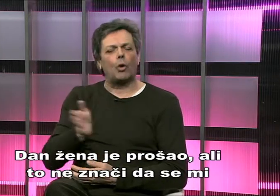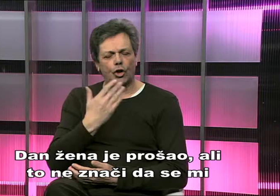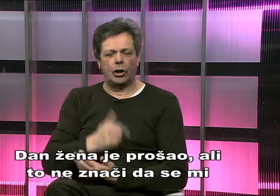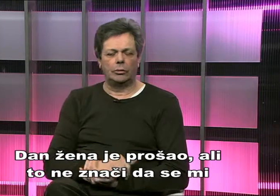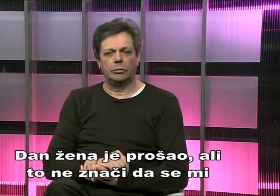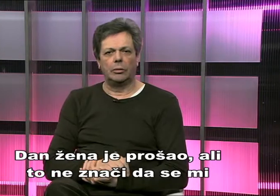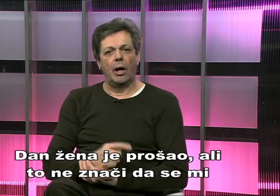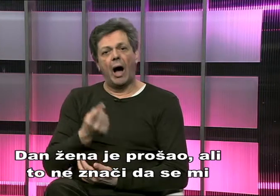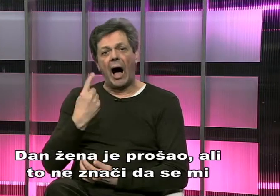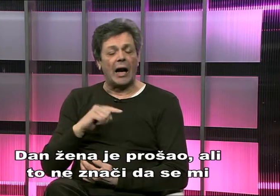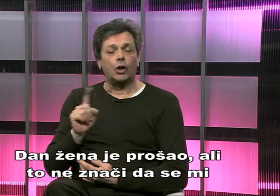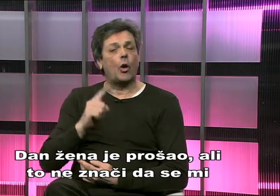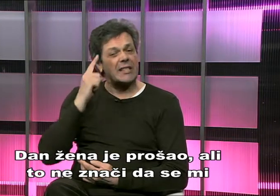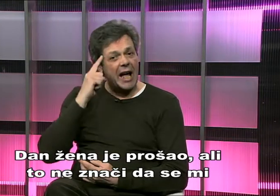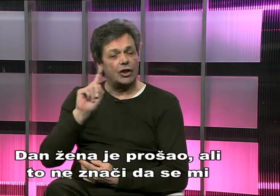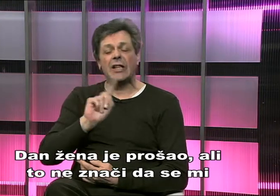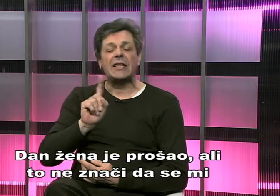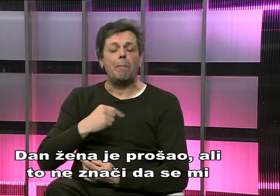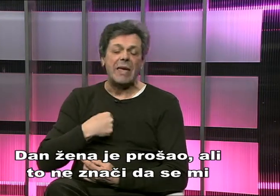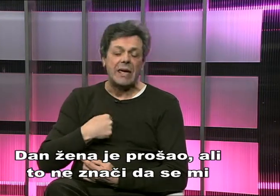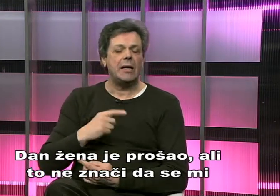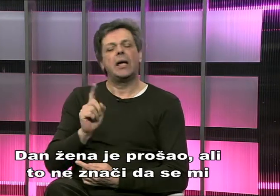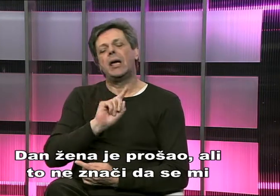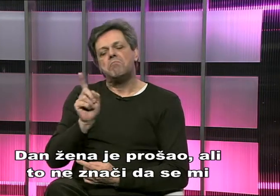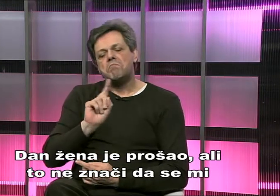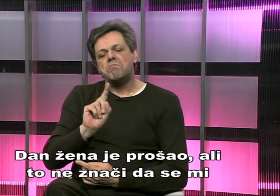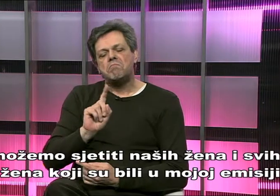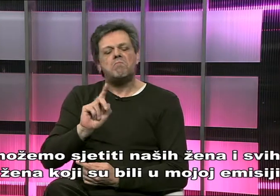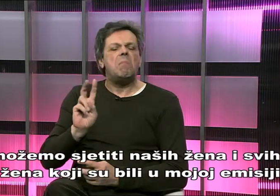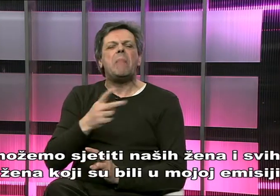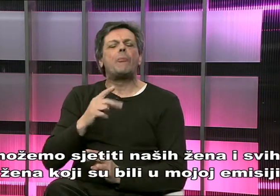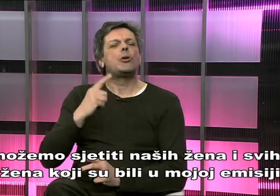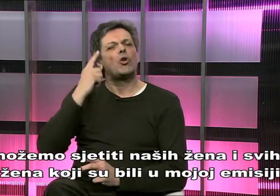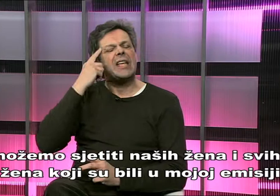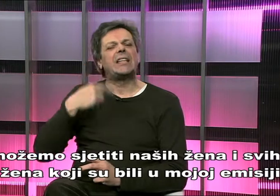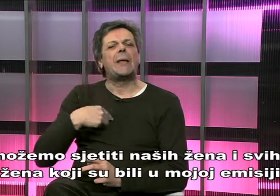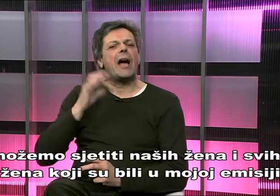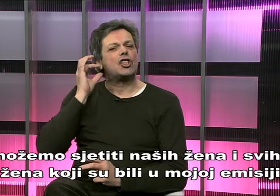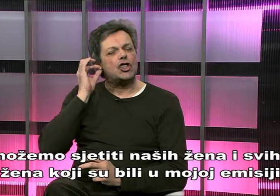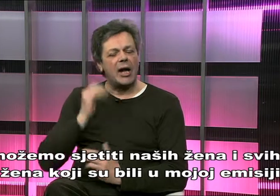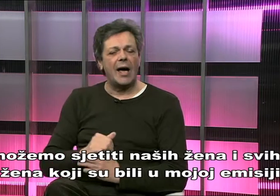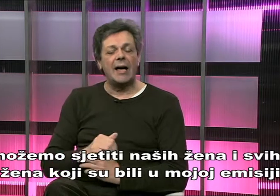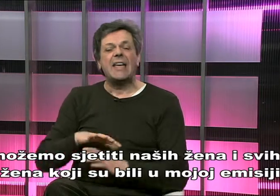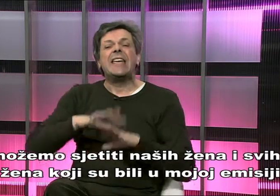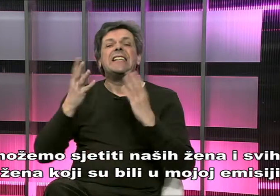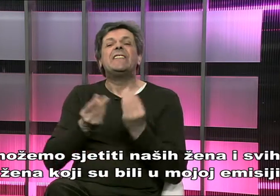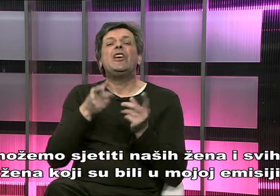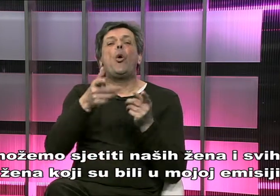je prošao, ali to ne znači da se mi ne možemo sjetiti naših žena i svih